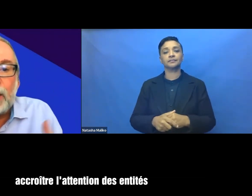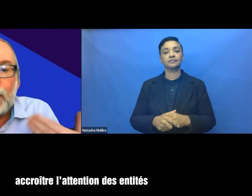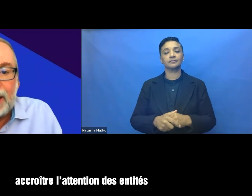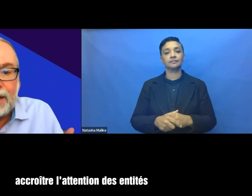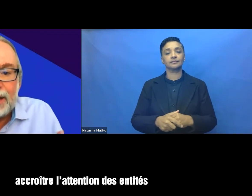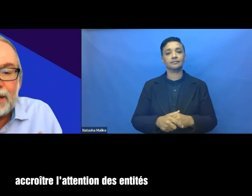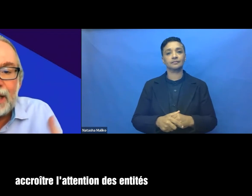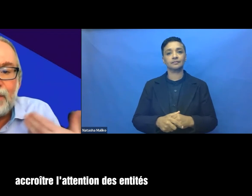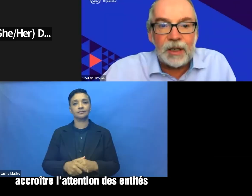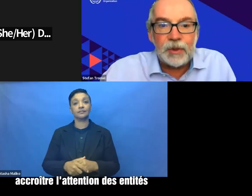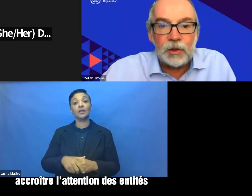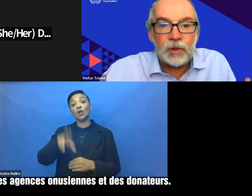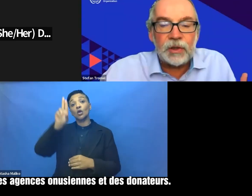faut